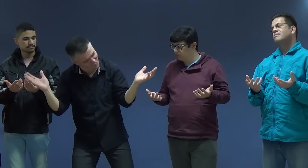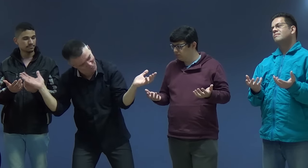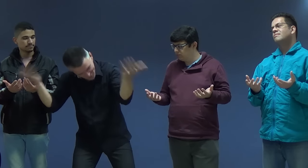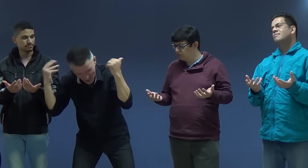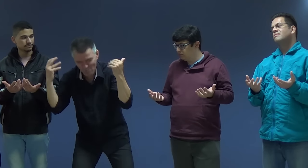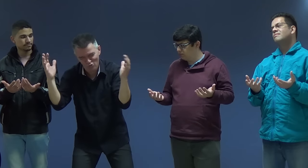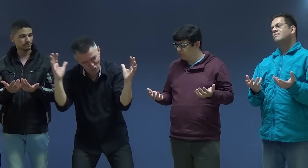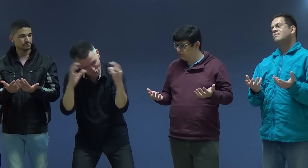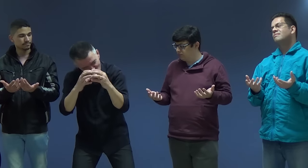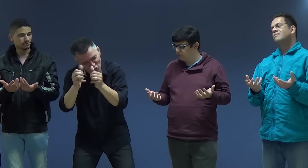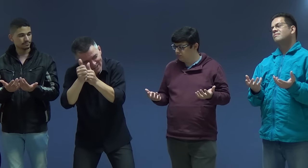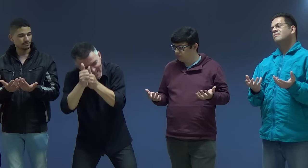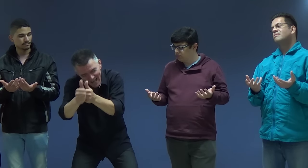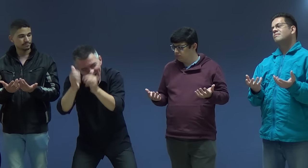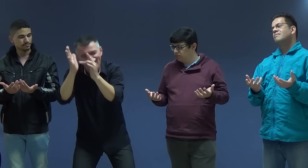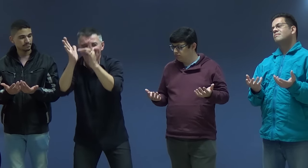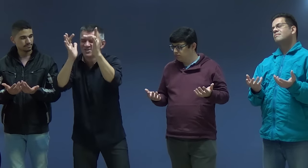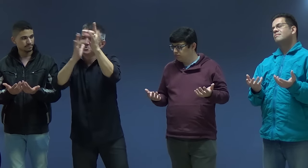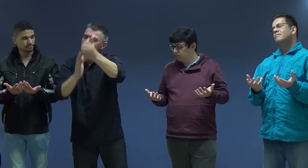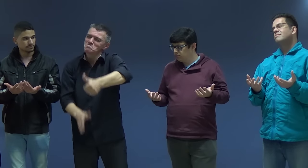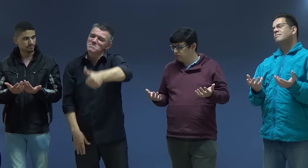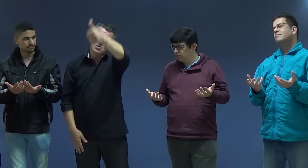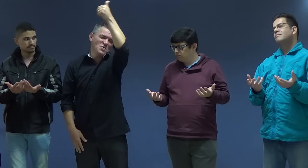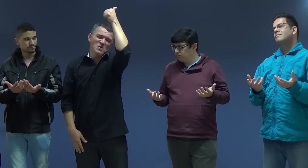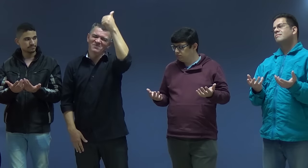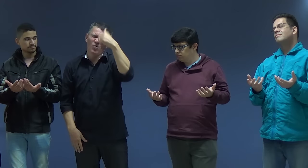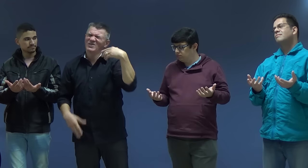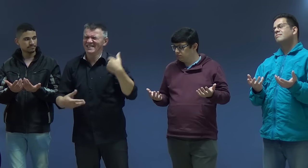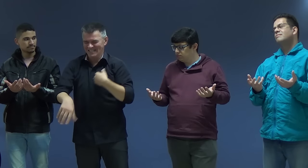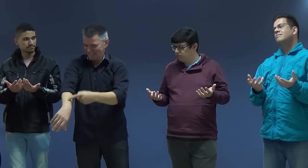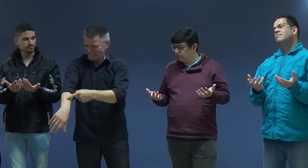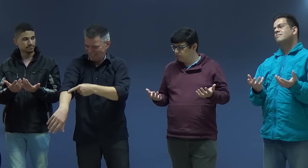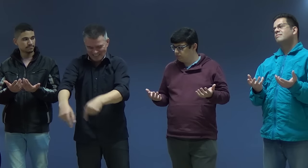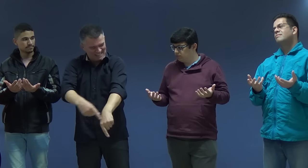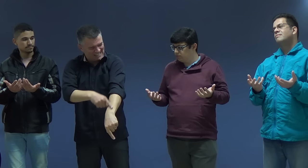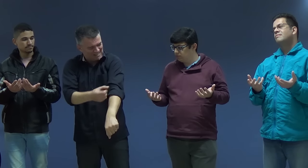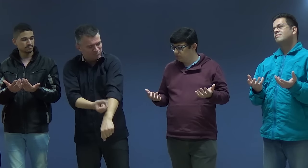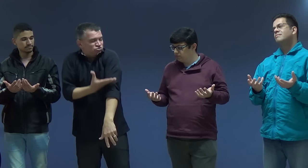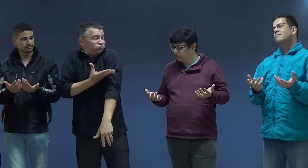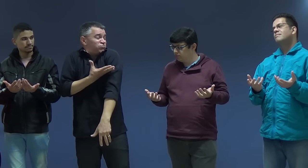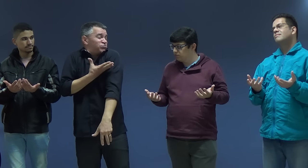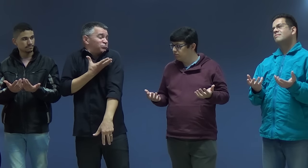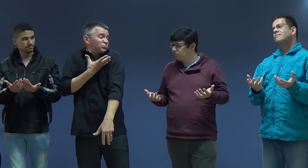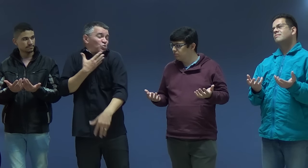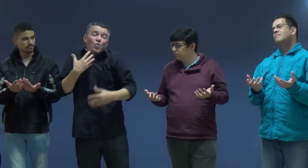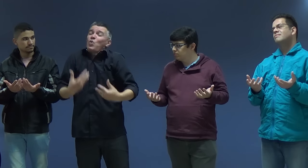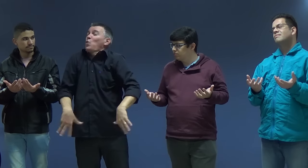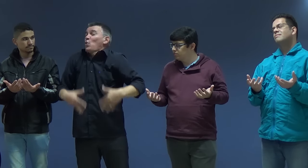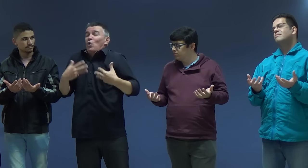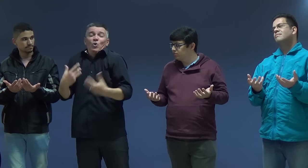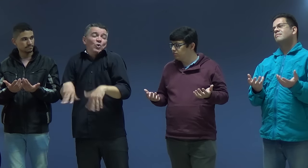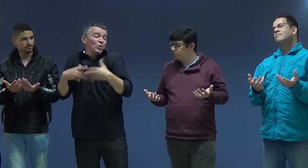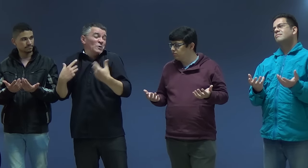importante é que o Senhor venha e fique junto com a gente, que a gente possa ficar firme com o Senhor. E eu me emociono, Pai, com